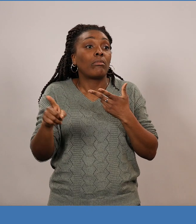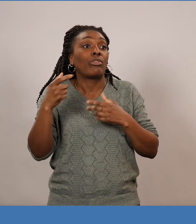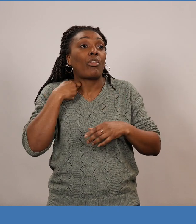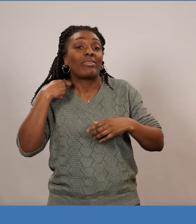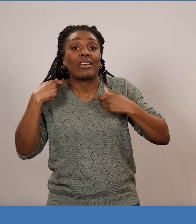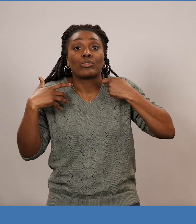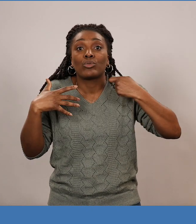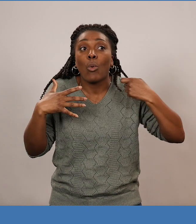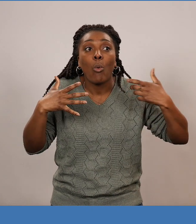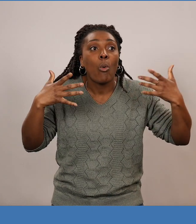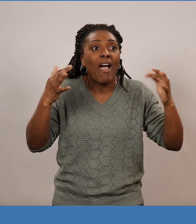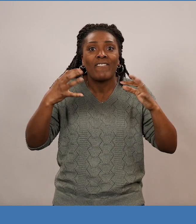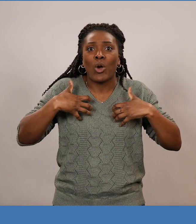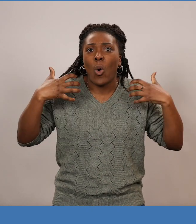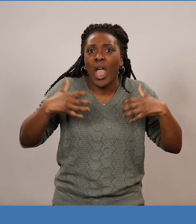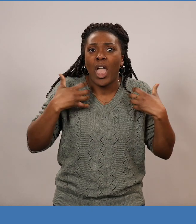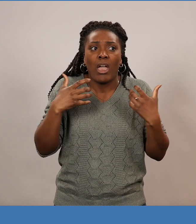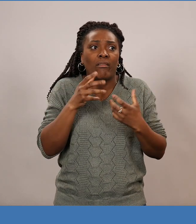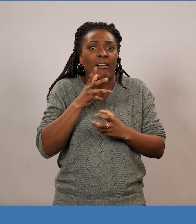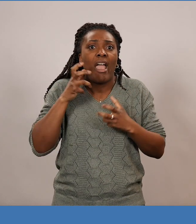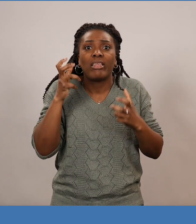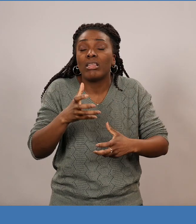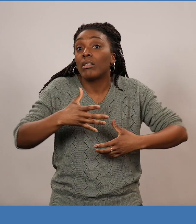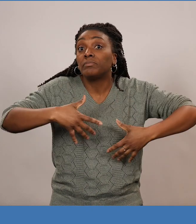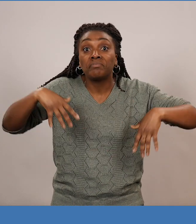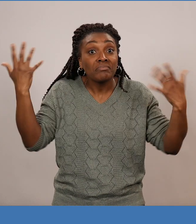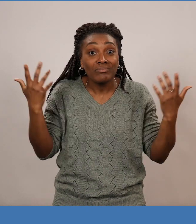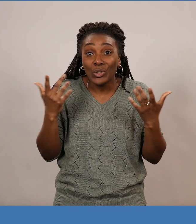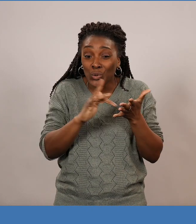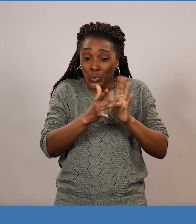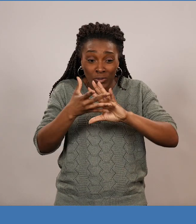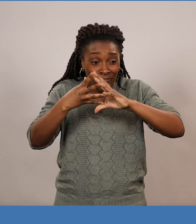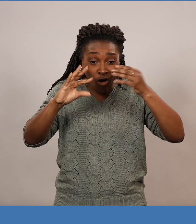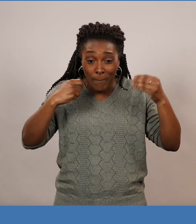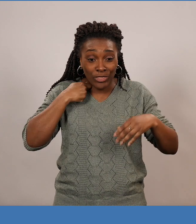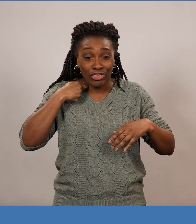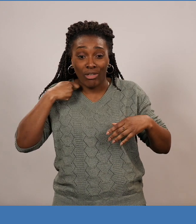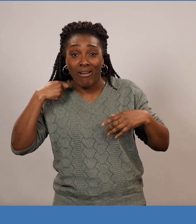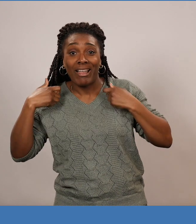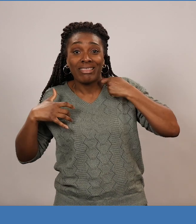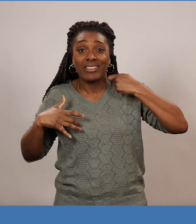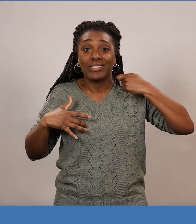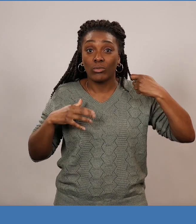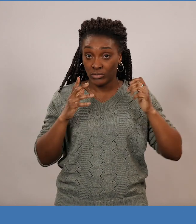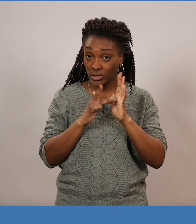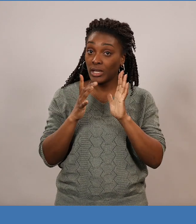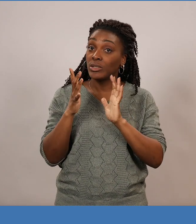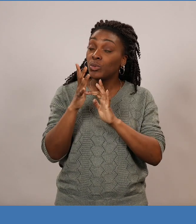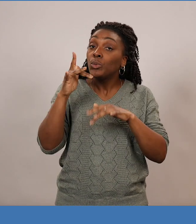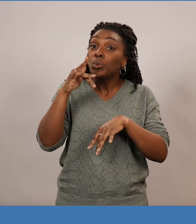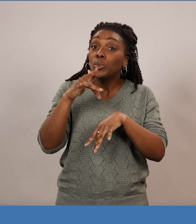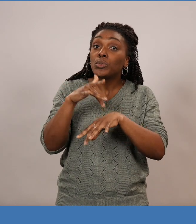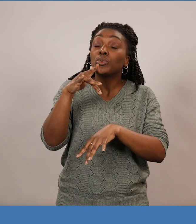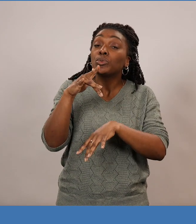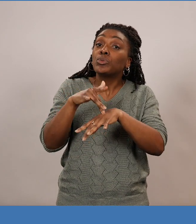tentations liées à la colère, à la haine, tous les types de tentations possibles. Jésus a